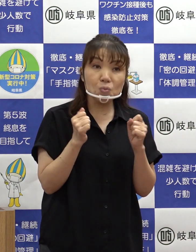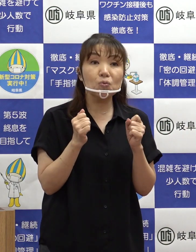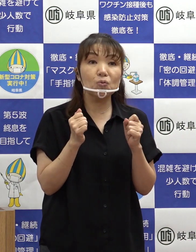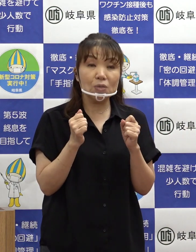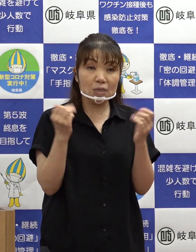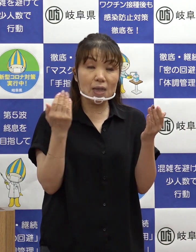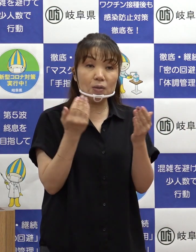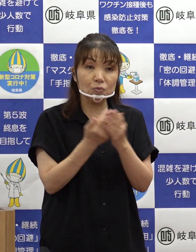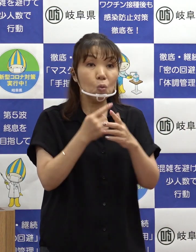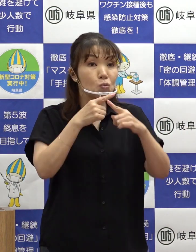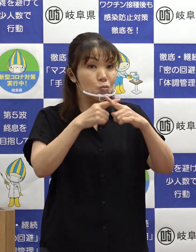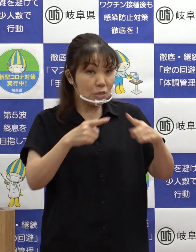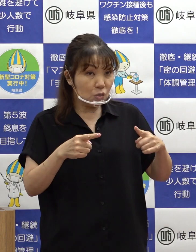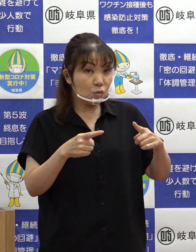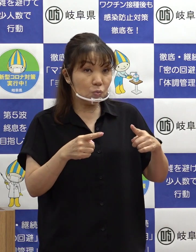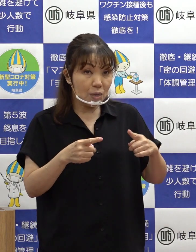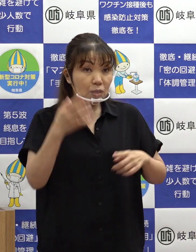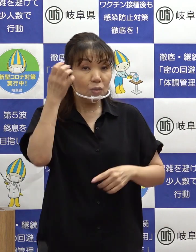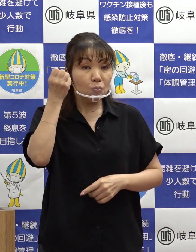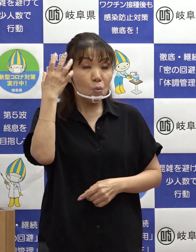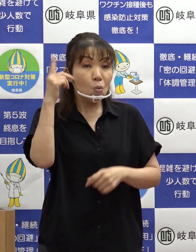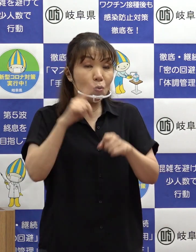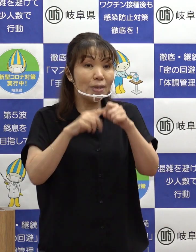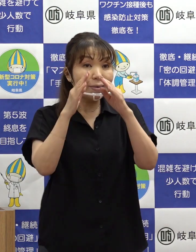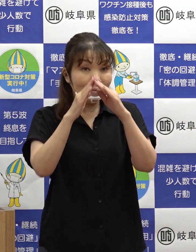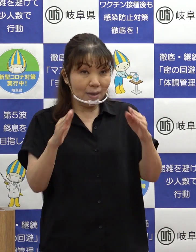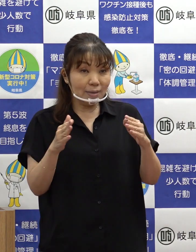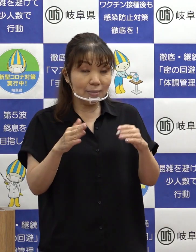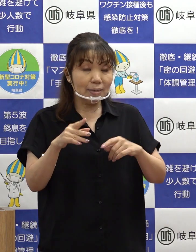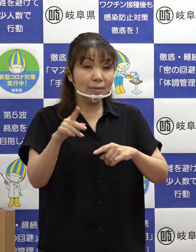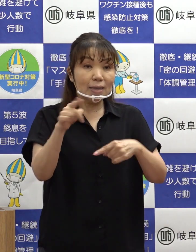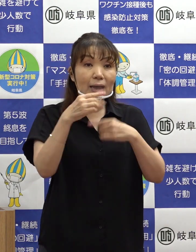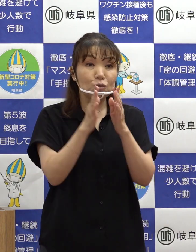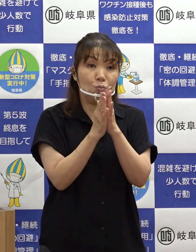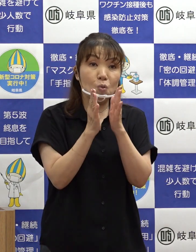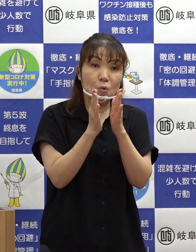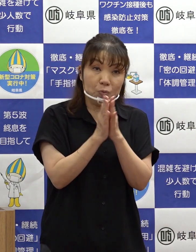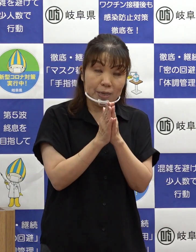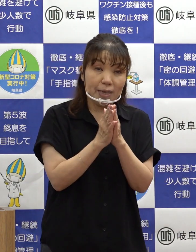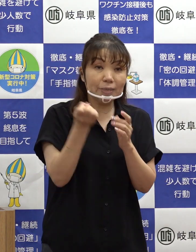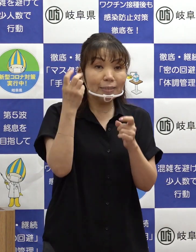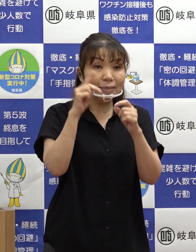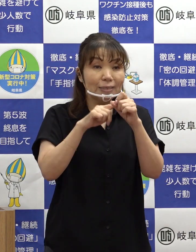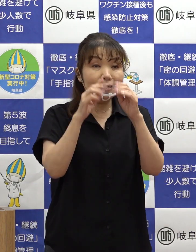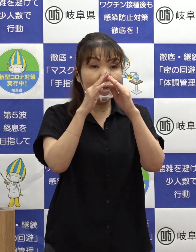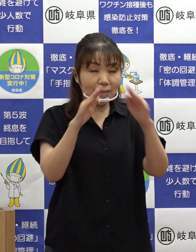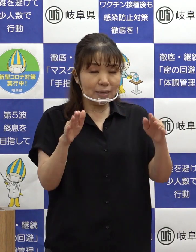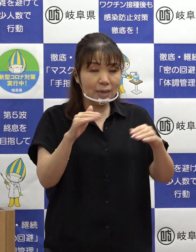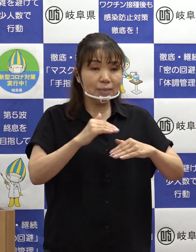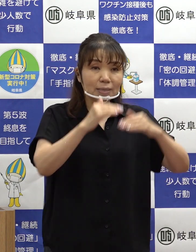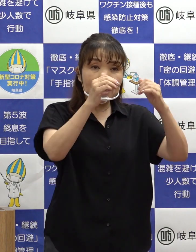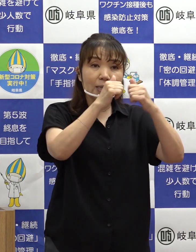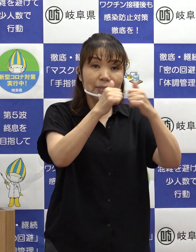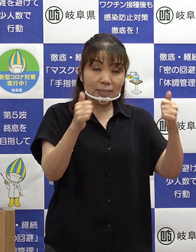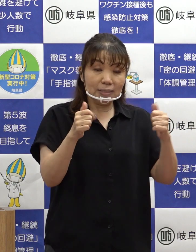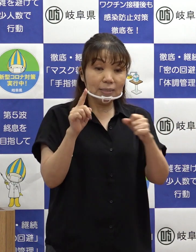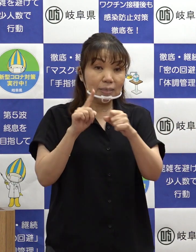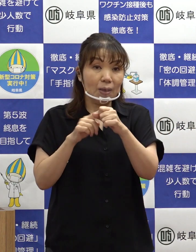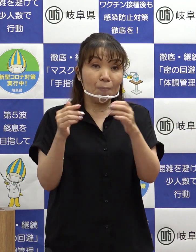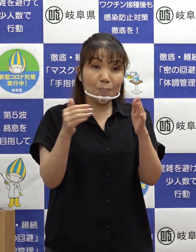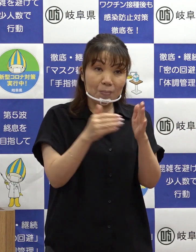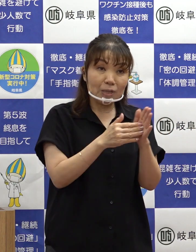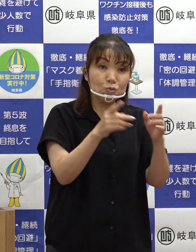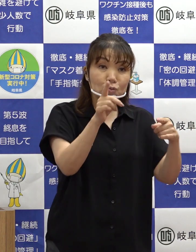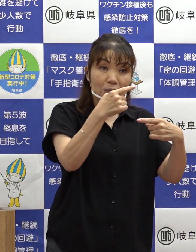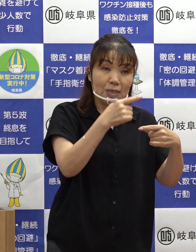会、初詣、新年会、そして、成人式と、この年末年始、昨